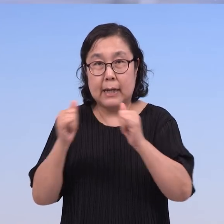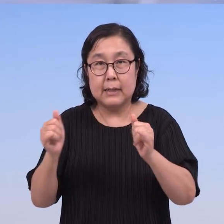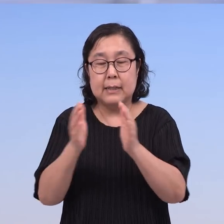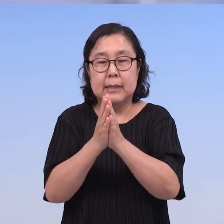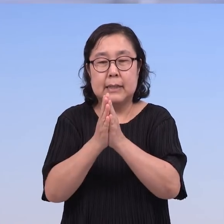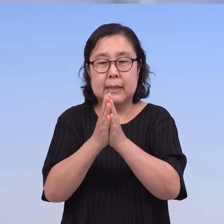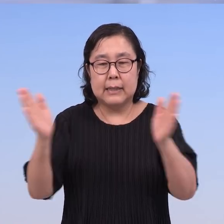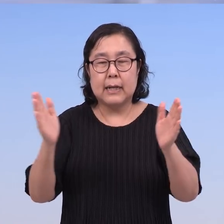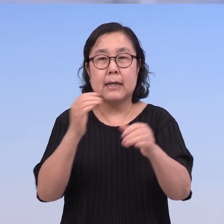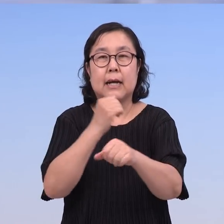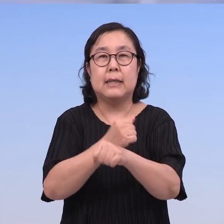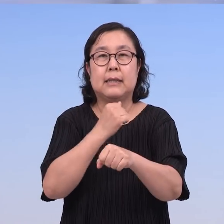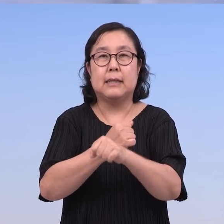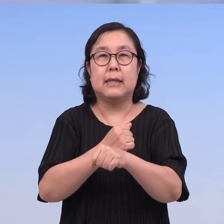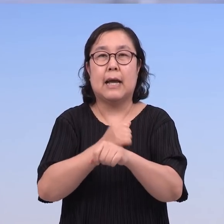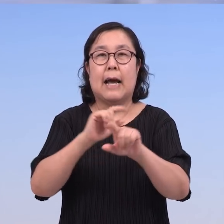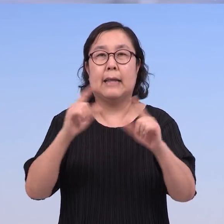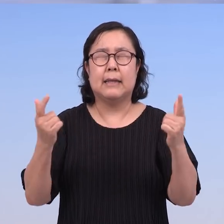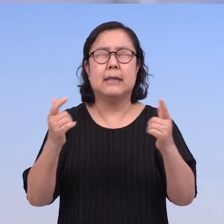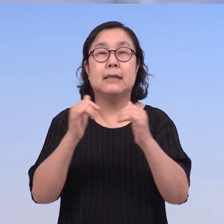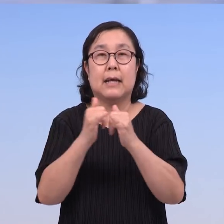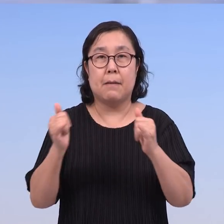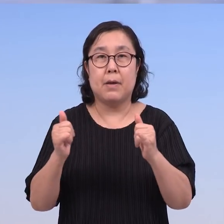자는 시작도 하지 않는 자이다.